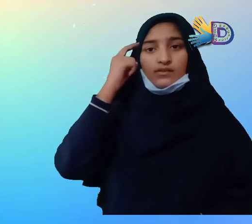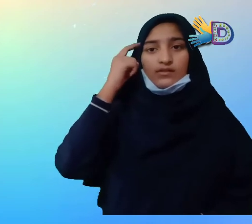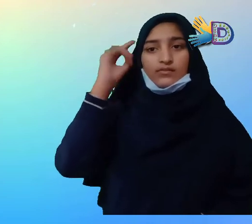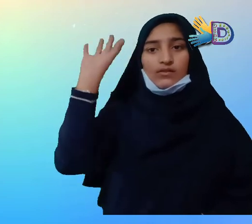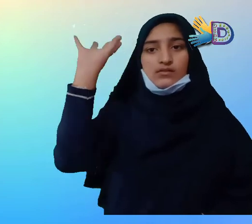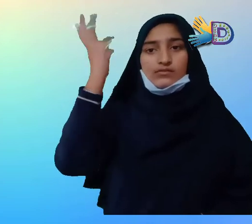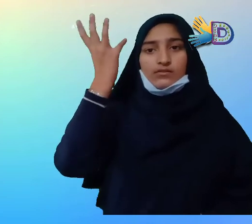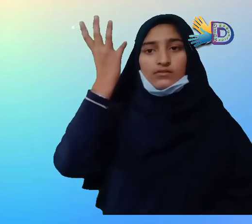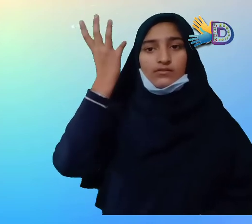इजाद,